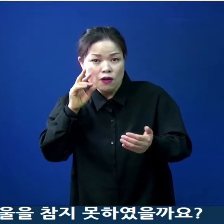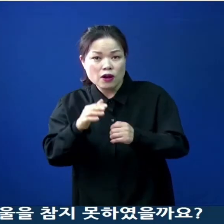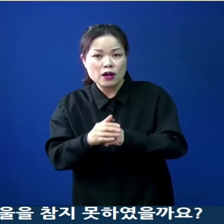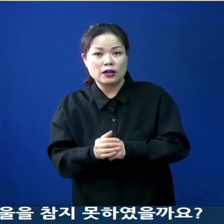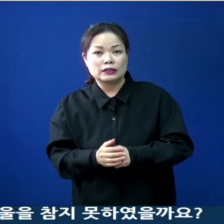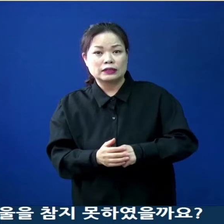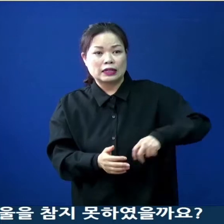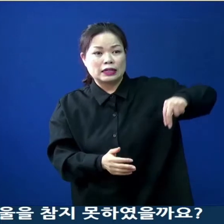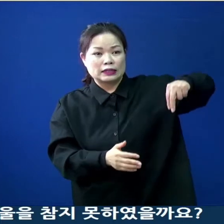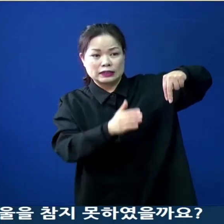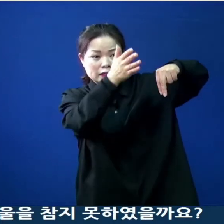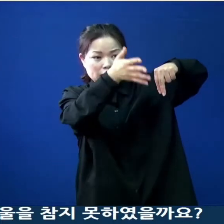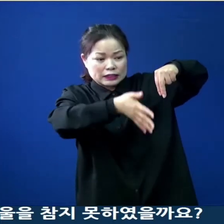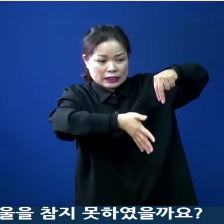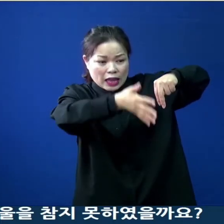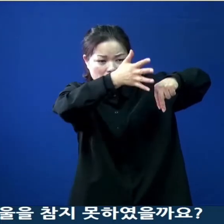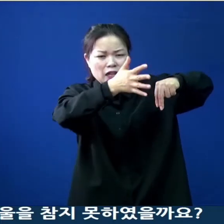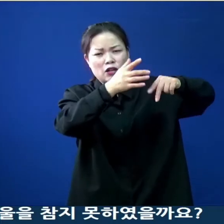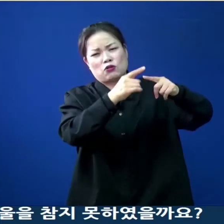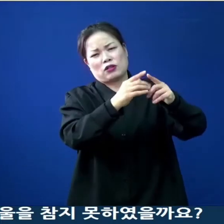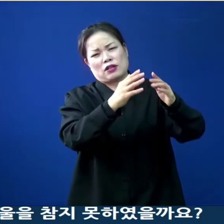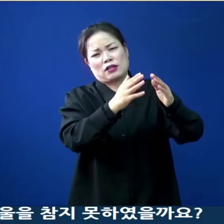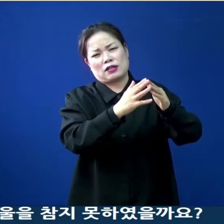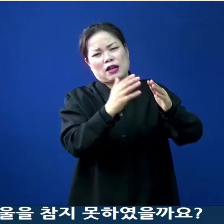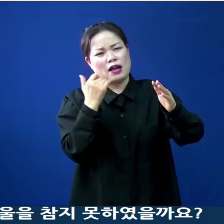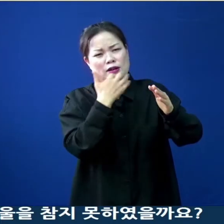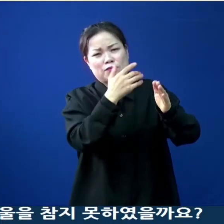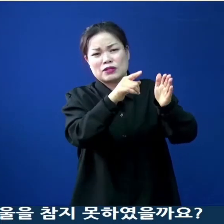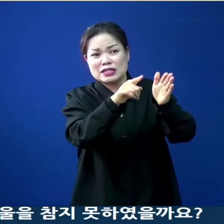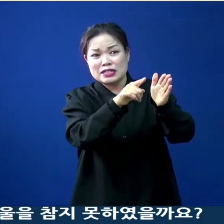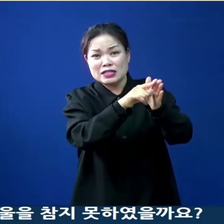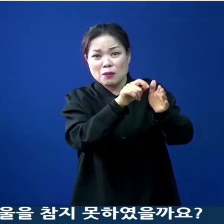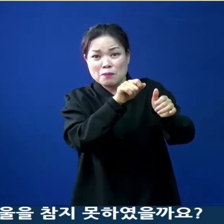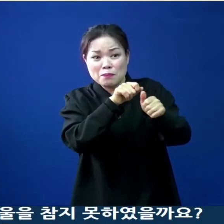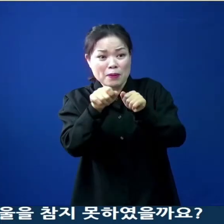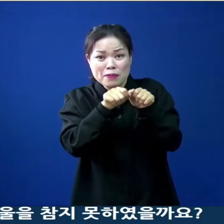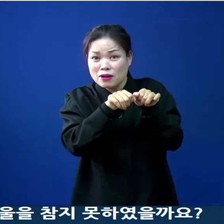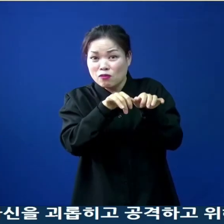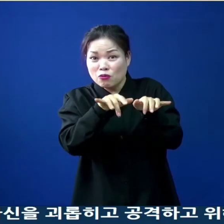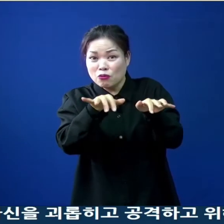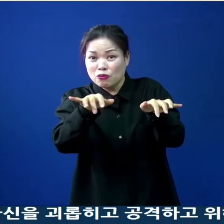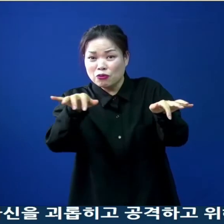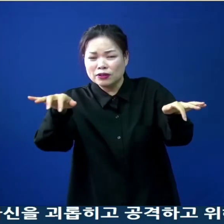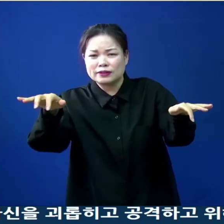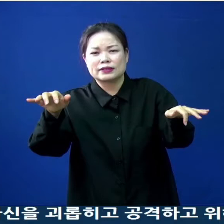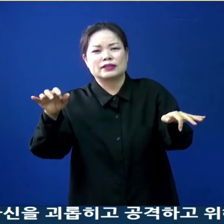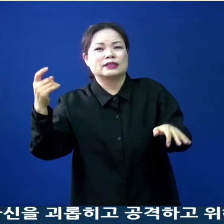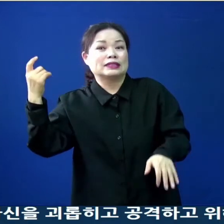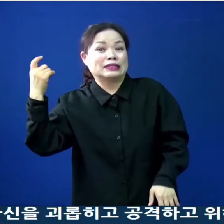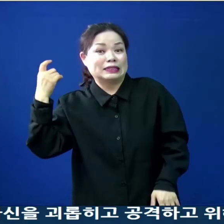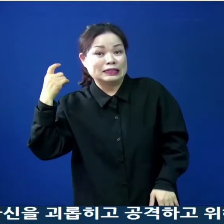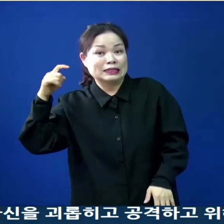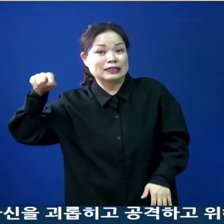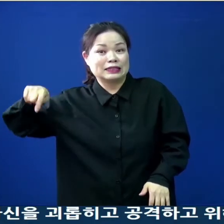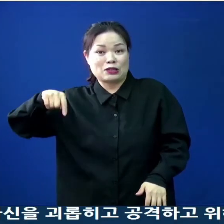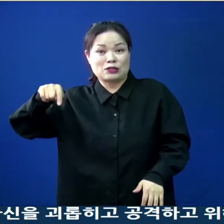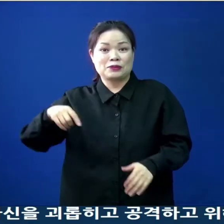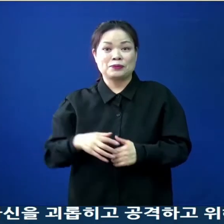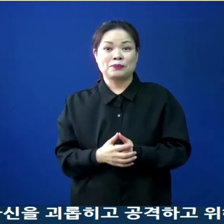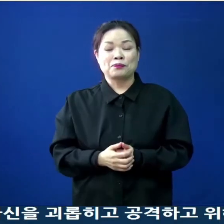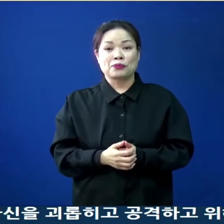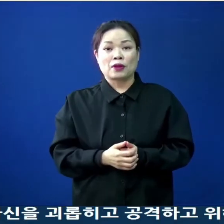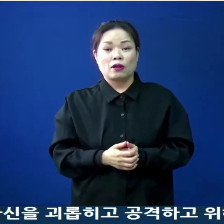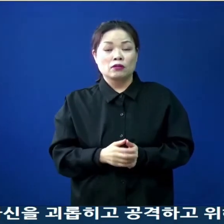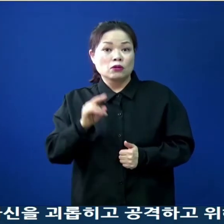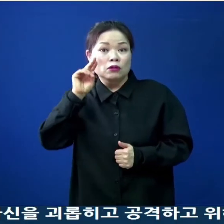데살로니가 교회의 그 아름다운 신앙의 모습을 이미 소문을 통해서 이미 접하고 있는 상황이었습니다.